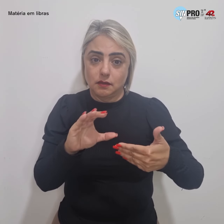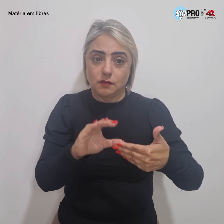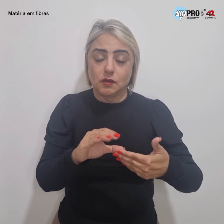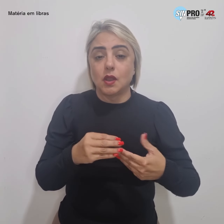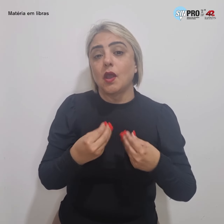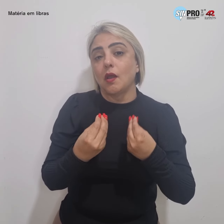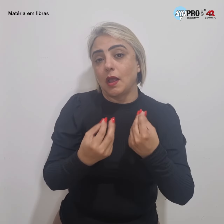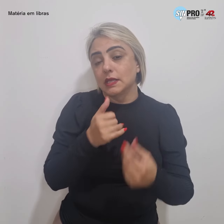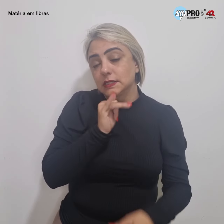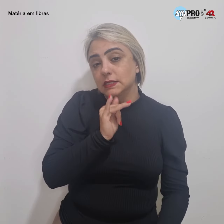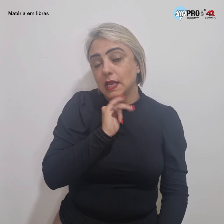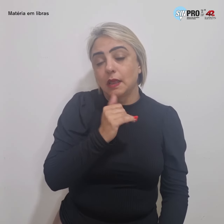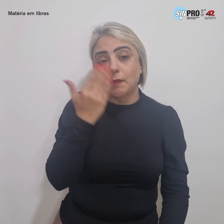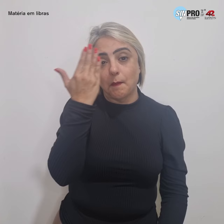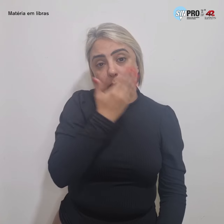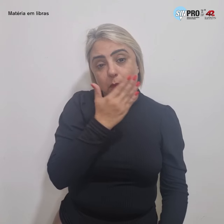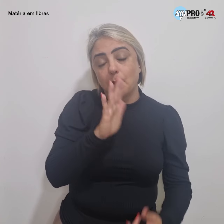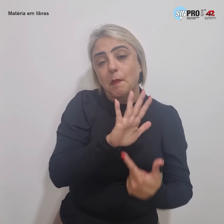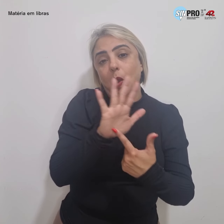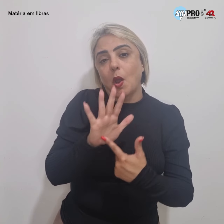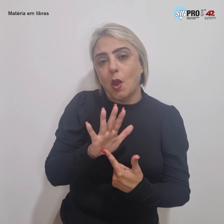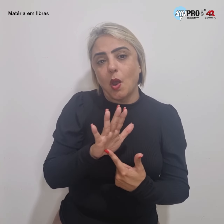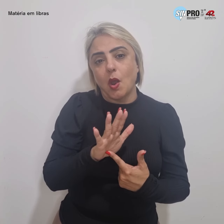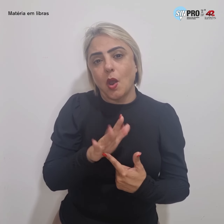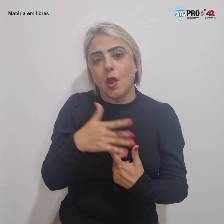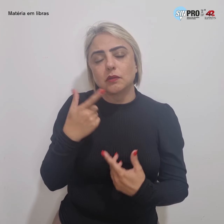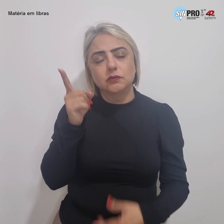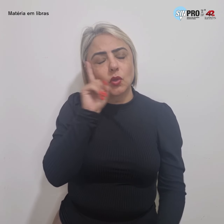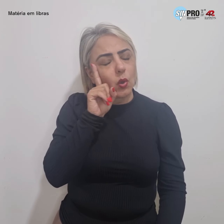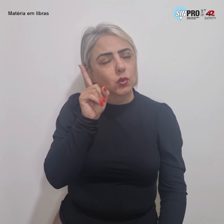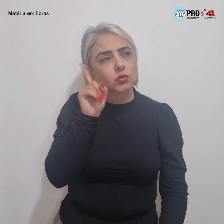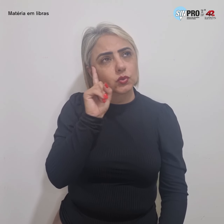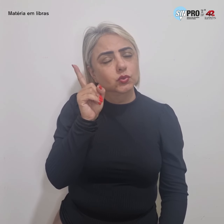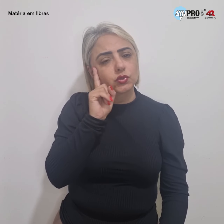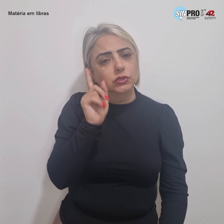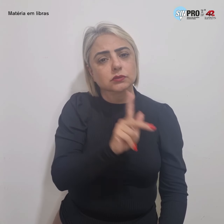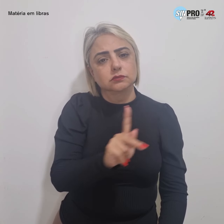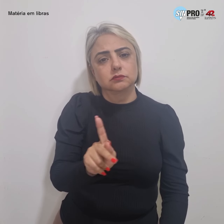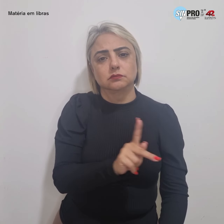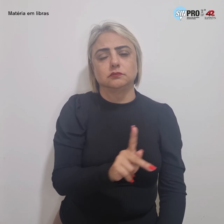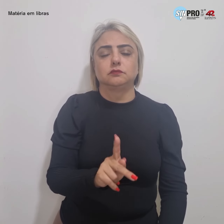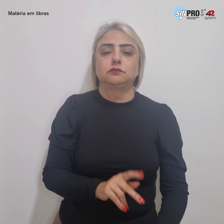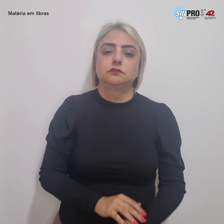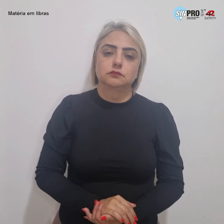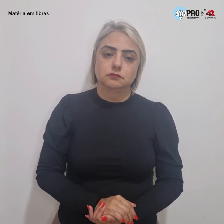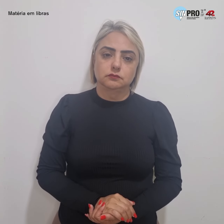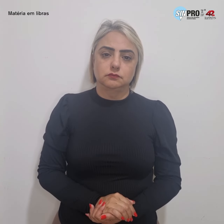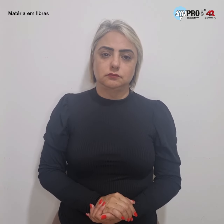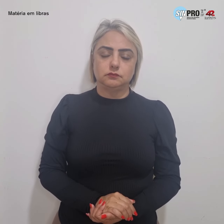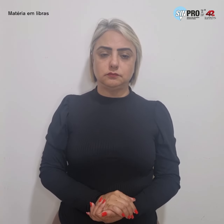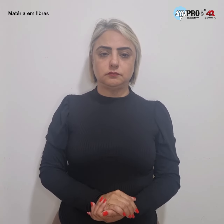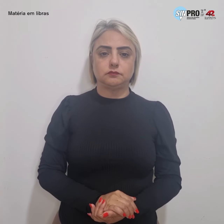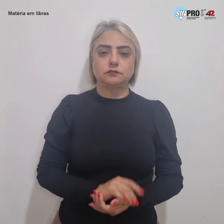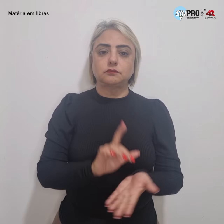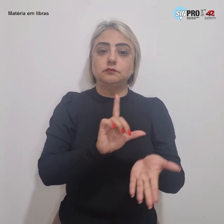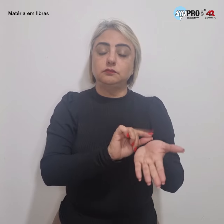como evidenciado pela lida diária de educadores. Em artigo publicado